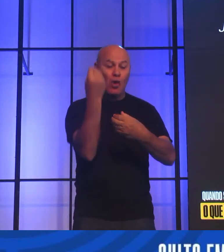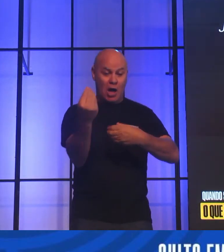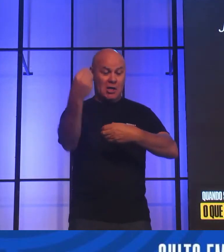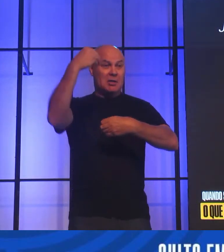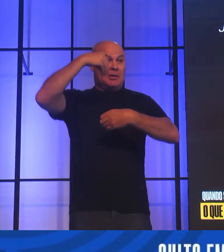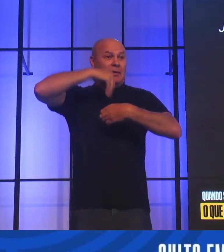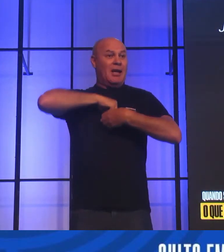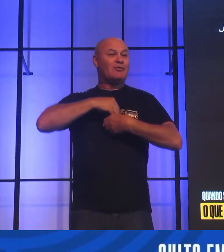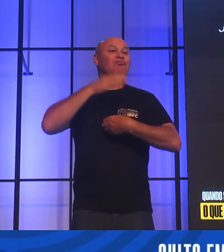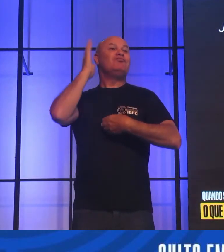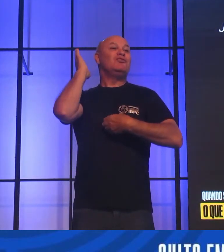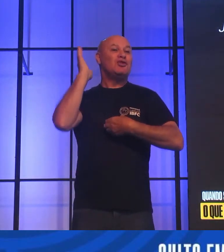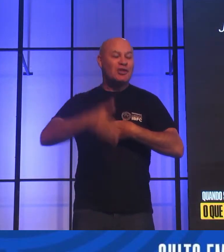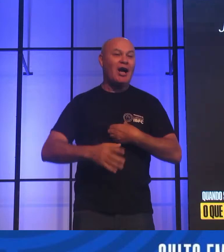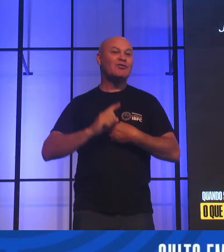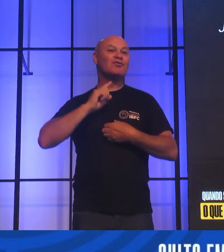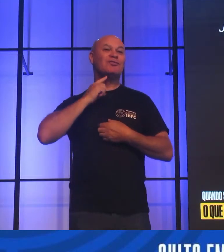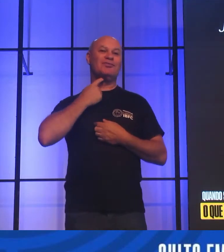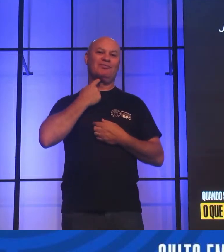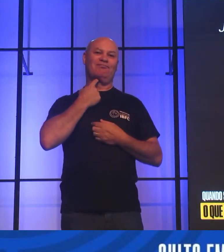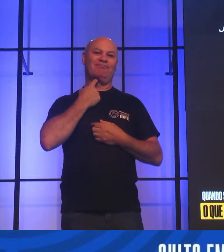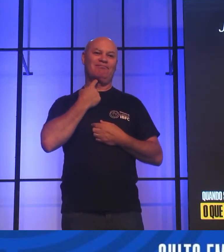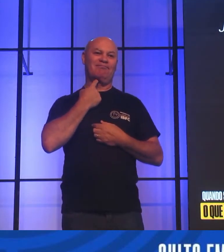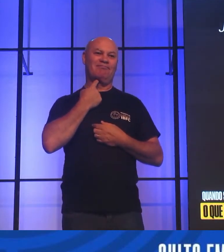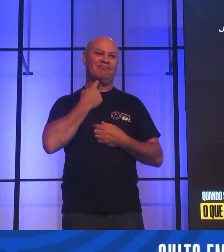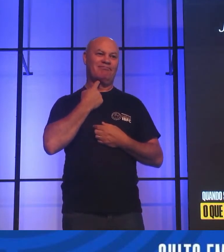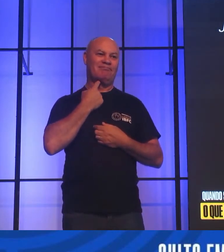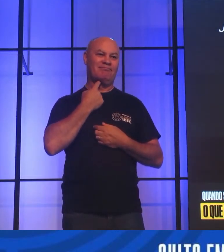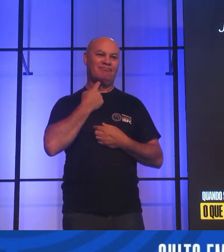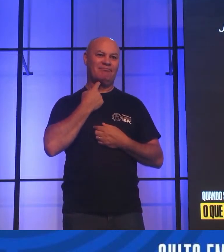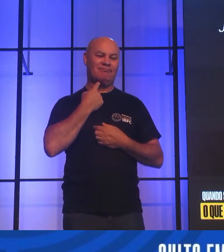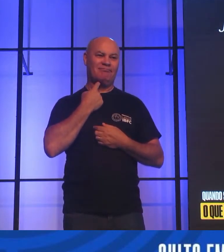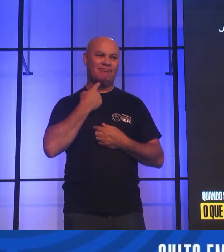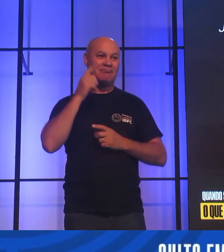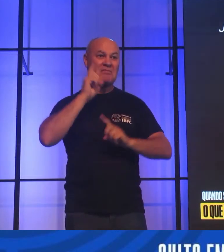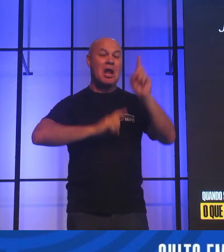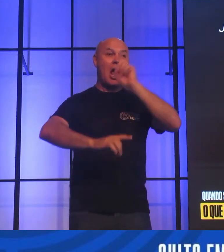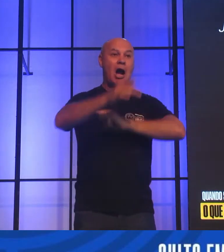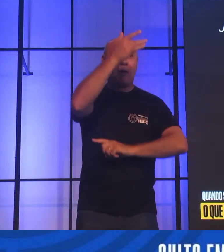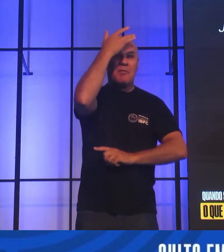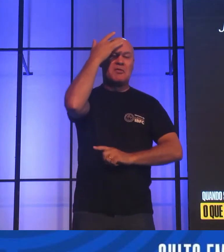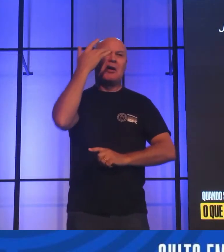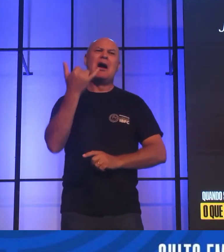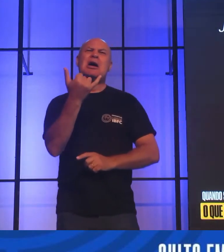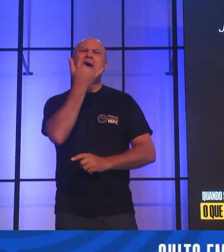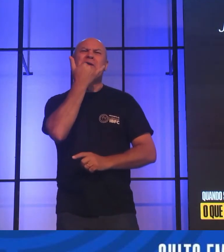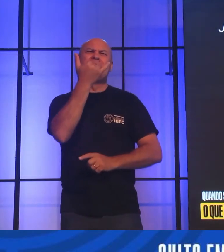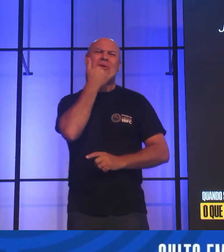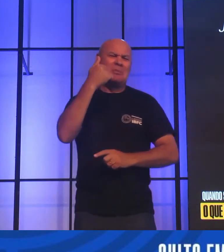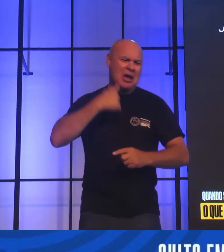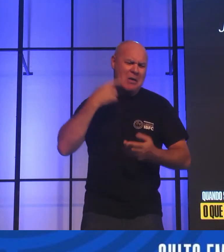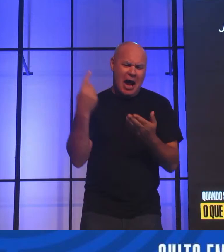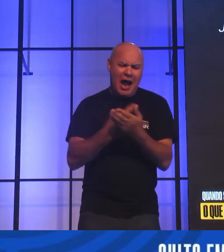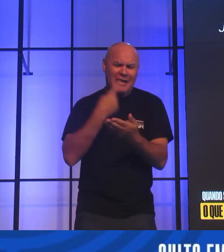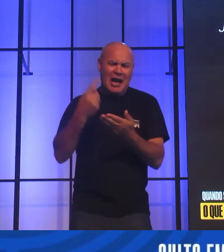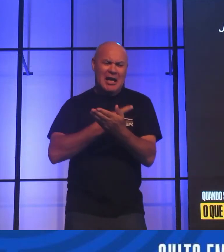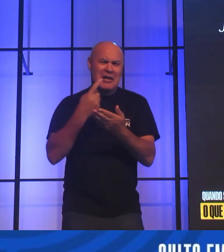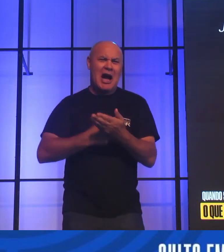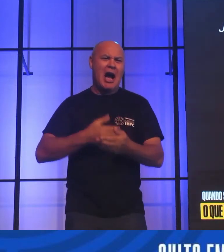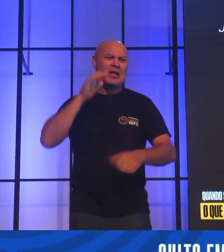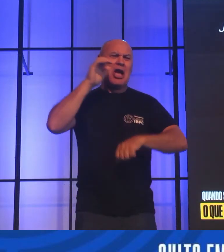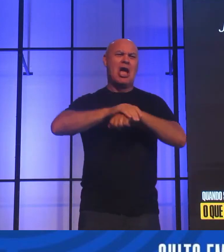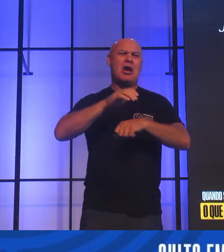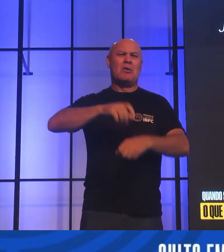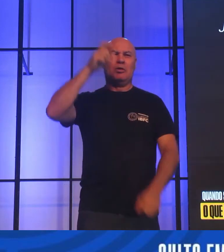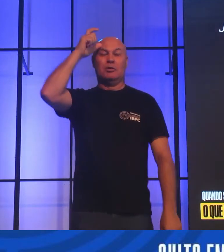Não é nem culpa do diabo, porque tem gente que culpa o diabo para tudo, né? Às vezes a minha mãe é da escola antiga, às vezes diz, o diabo diz,